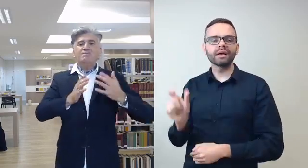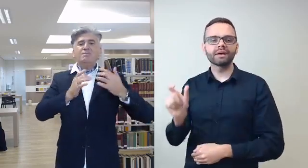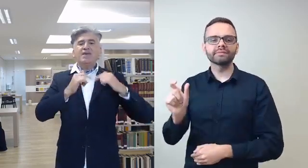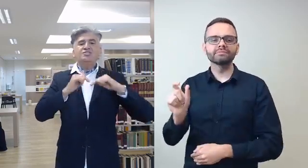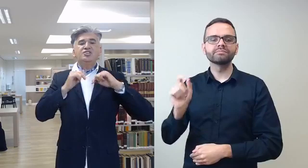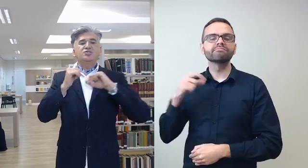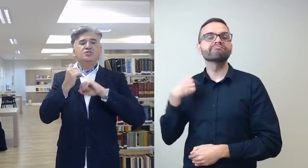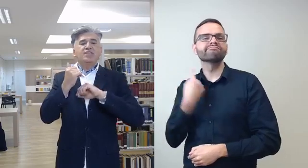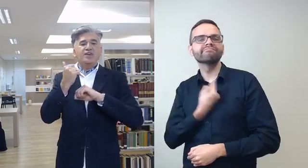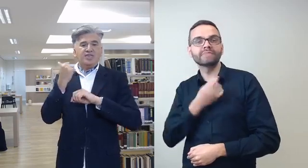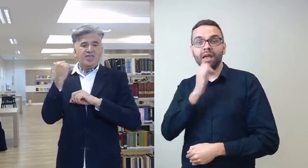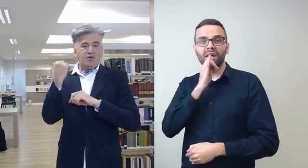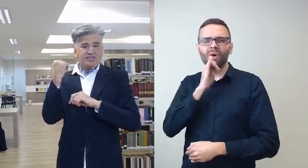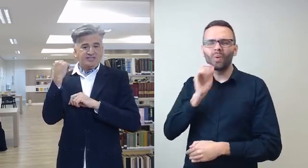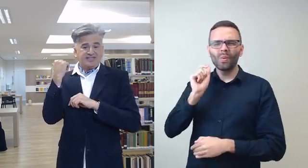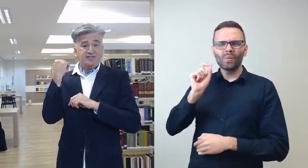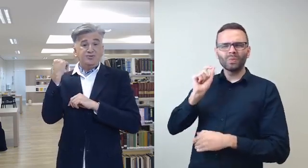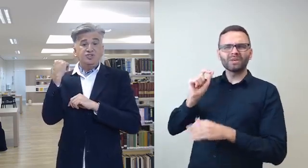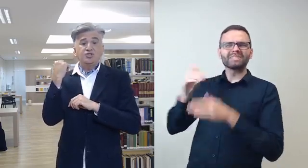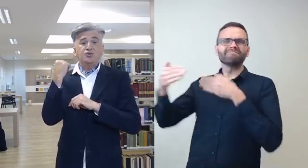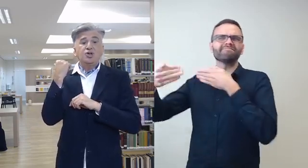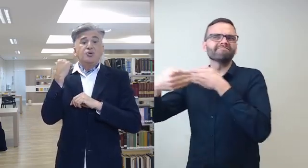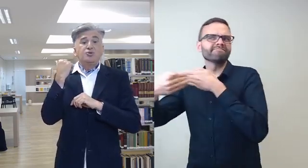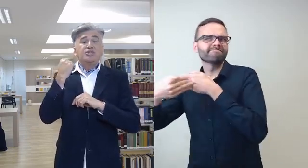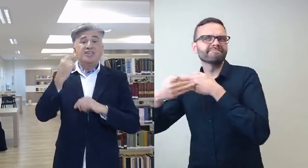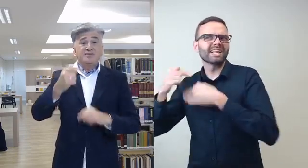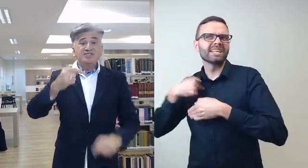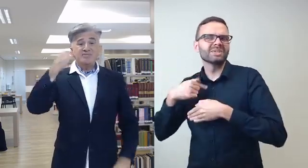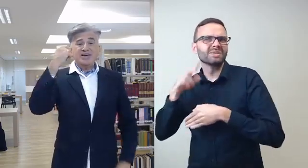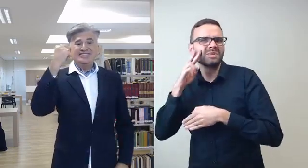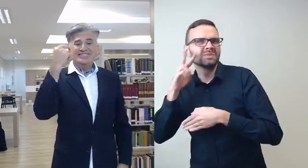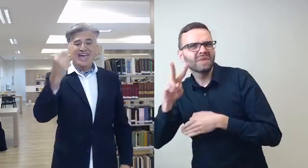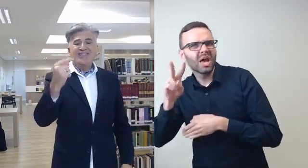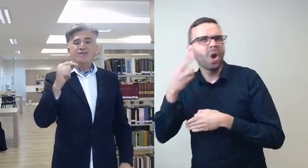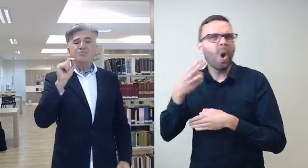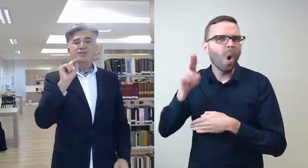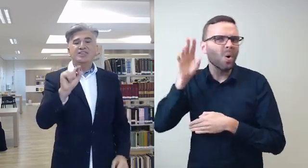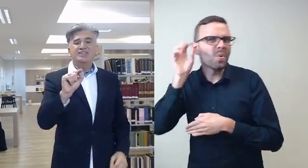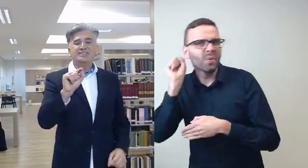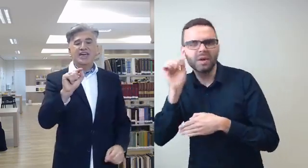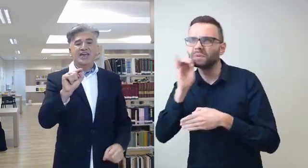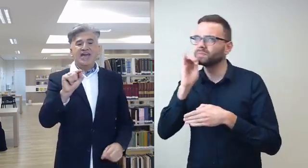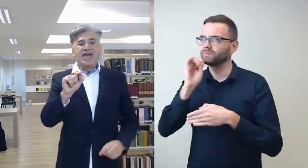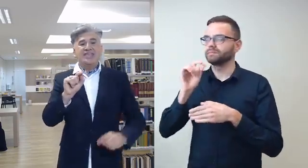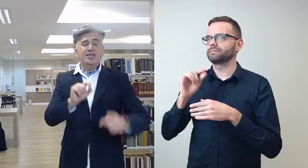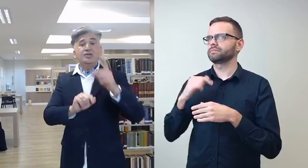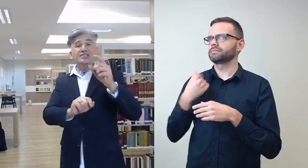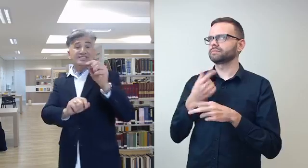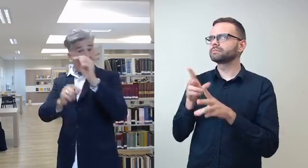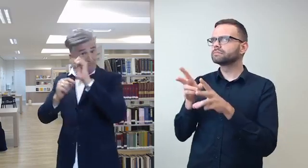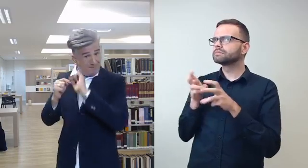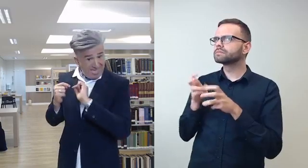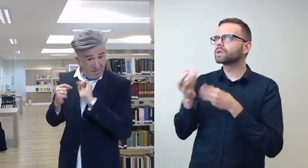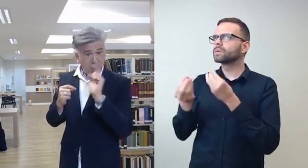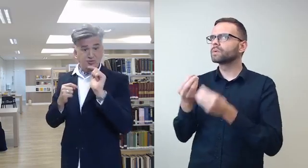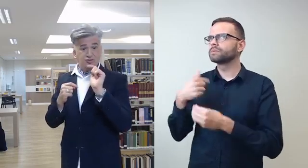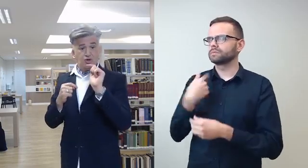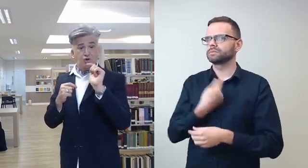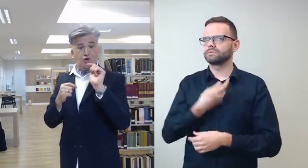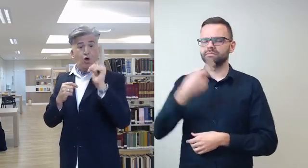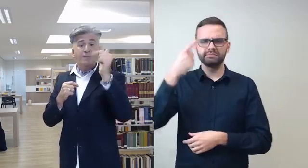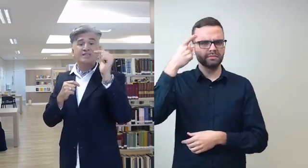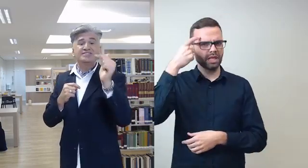nos impede de escutar o que realmente está sendo dito, porque damos demasiada importância àquilo que